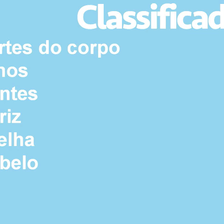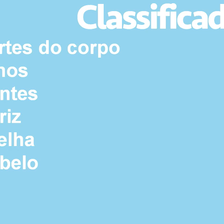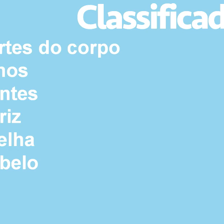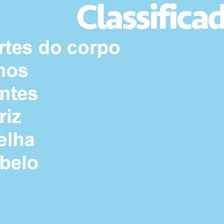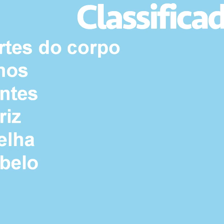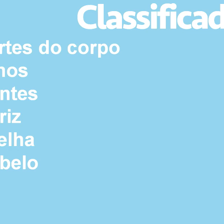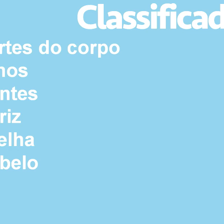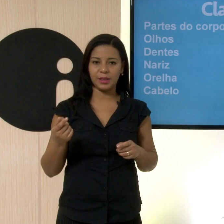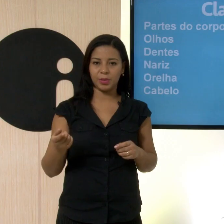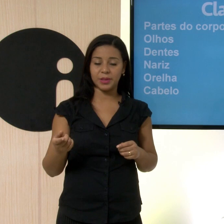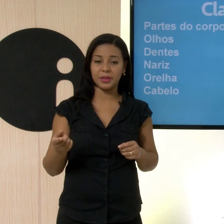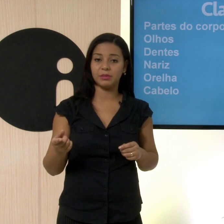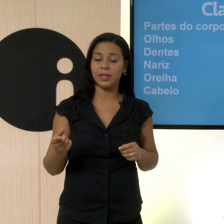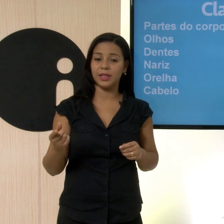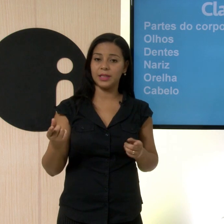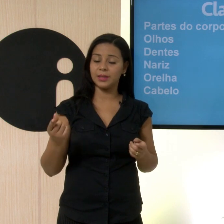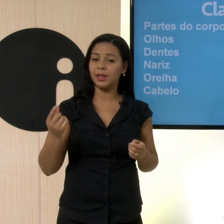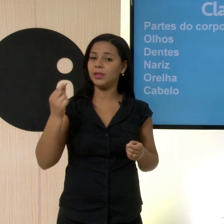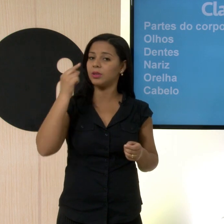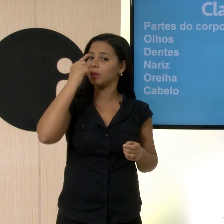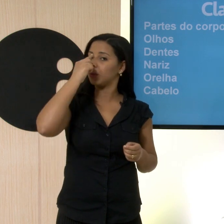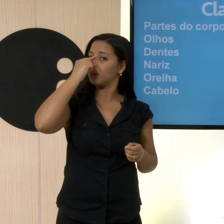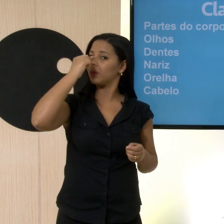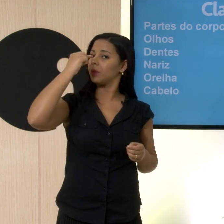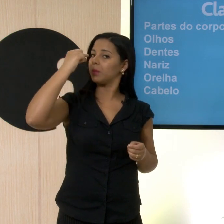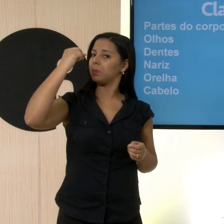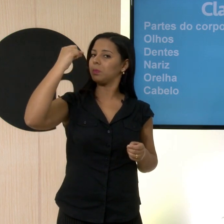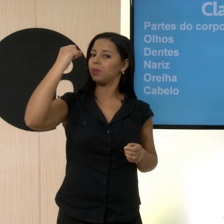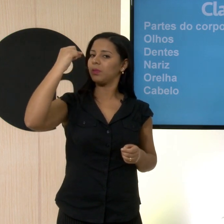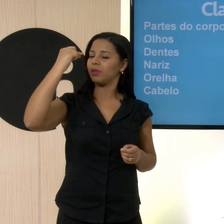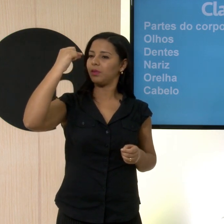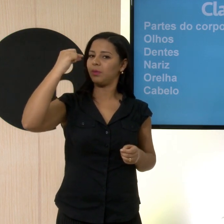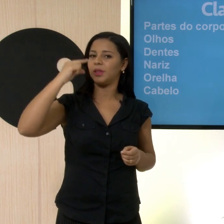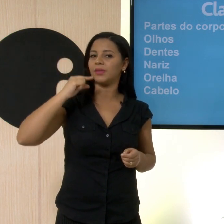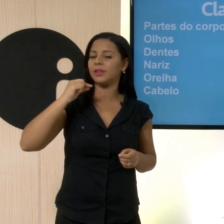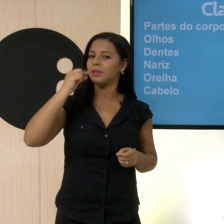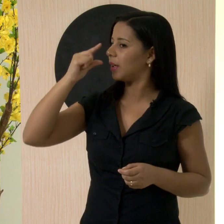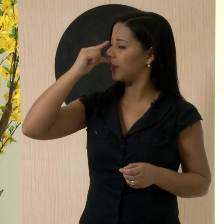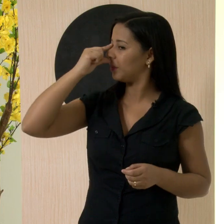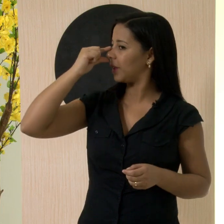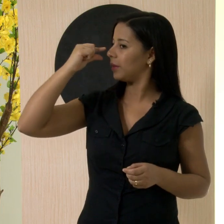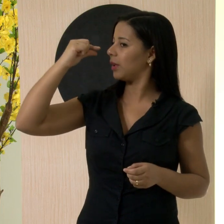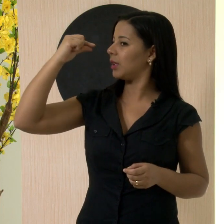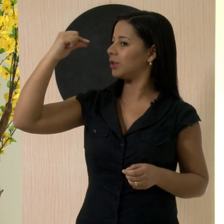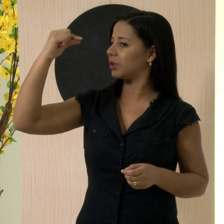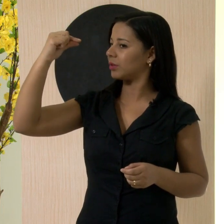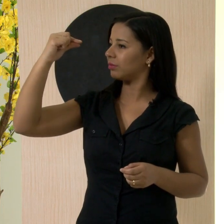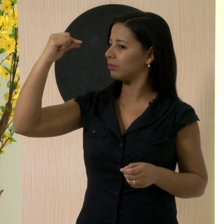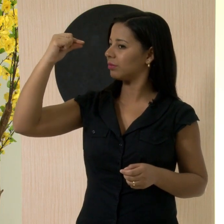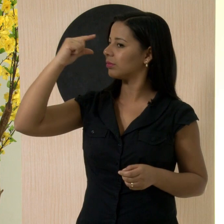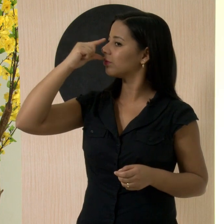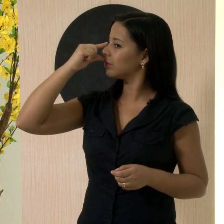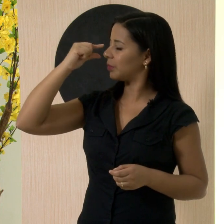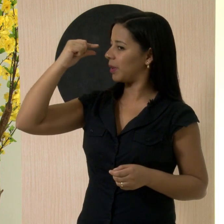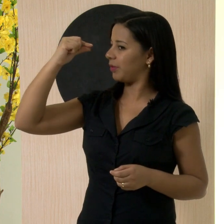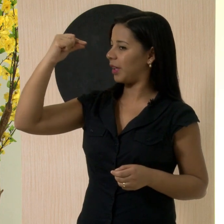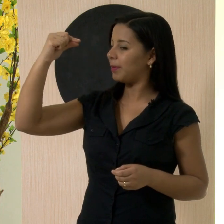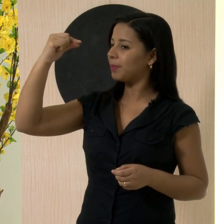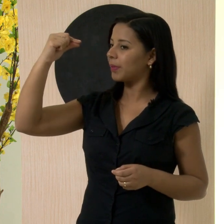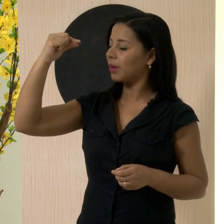o nariz? Ele pode ser um nariz grande. Posso fazer ele bem grande, para ver.